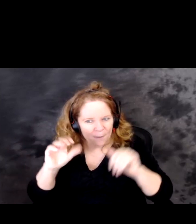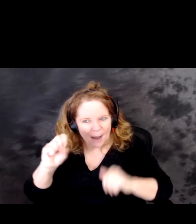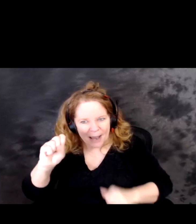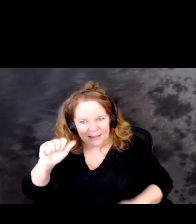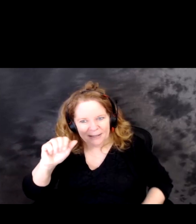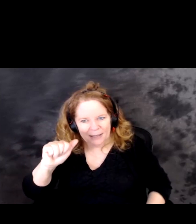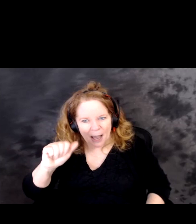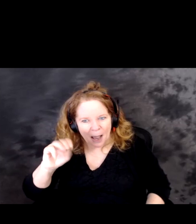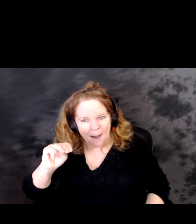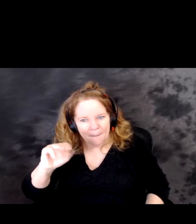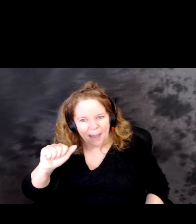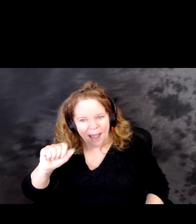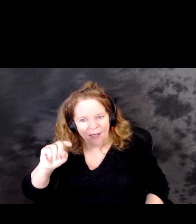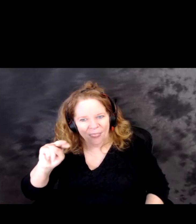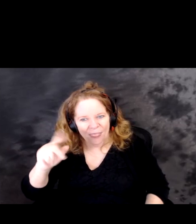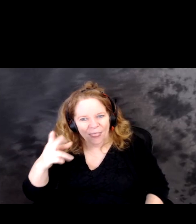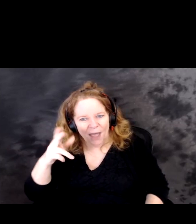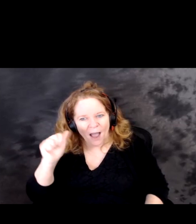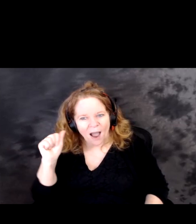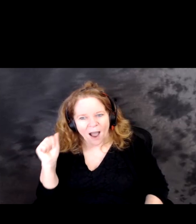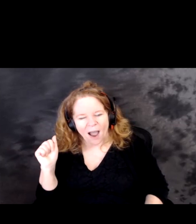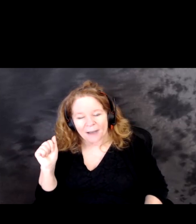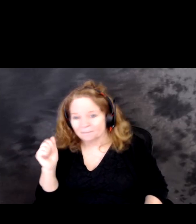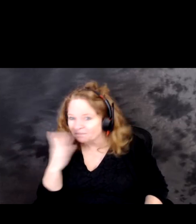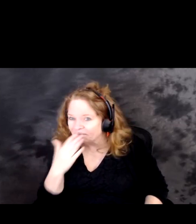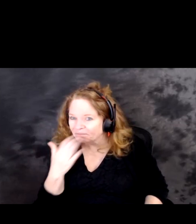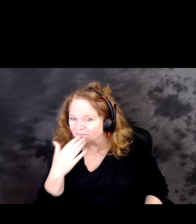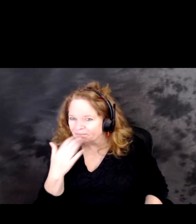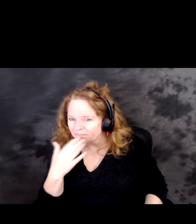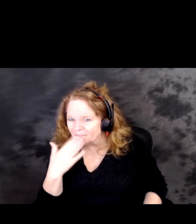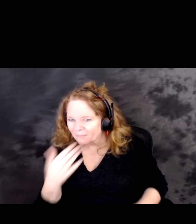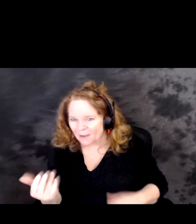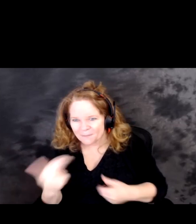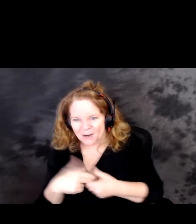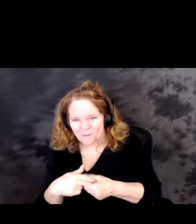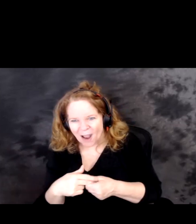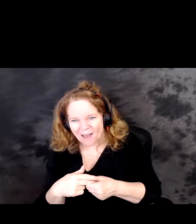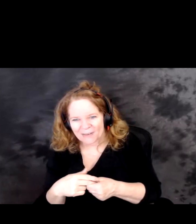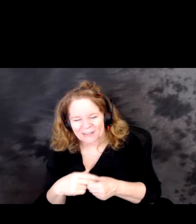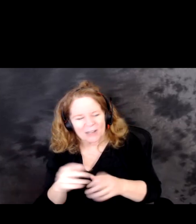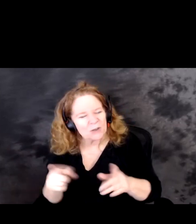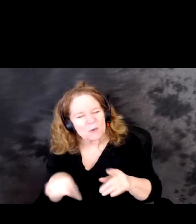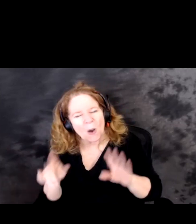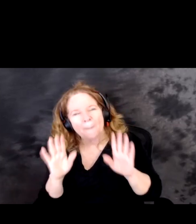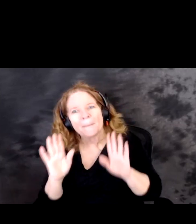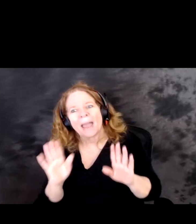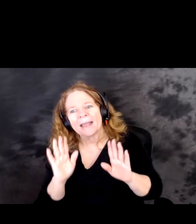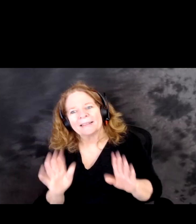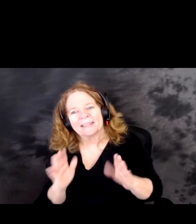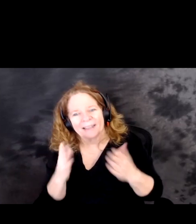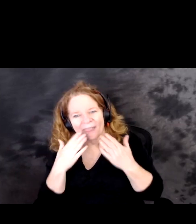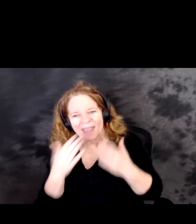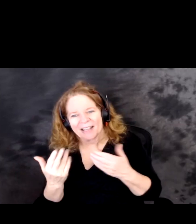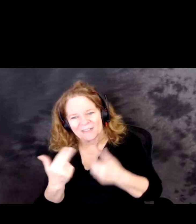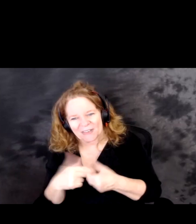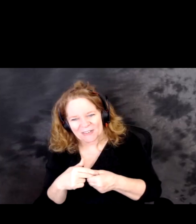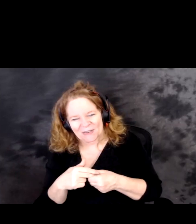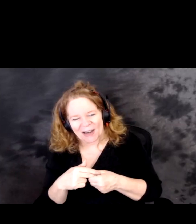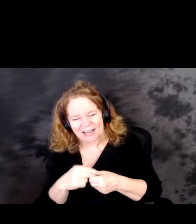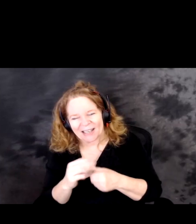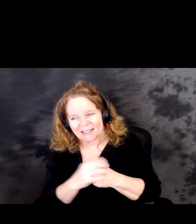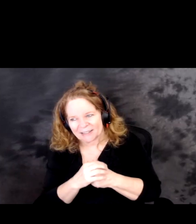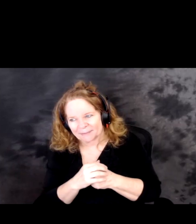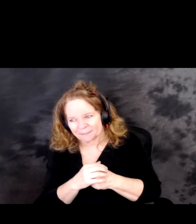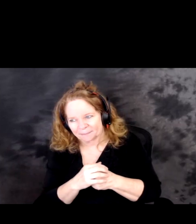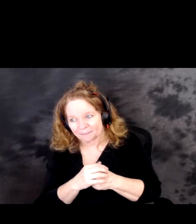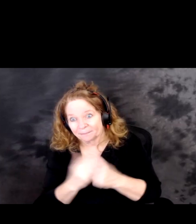adiós, adiós, Samantha. Gracias por estar aquí con nosotros, Samantha, eres genial. Gracias por